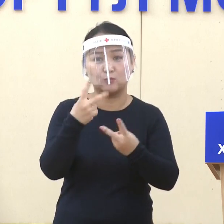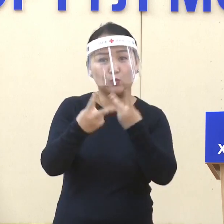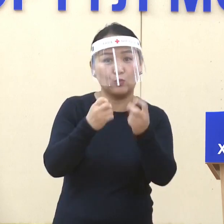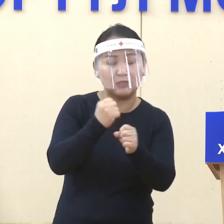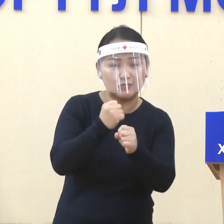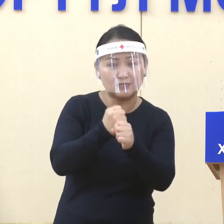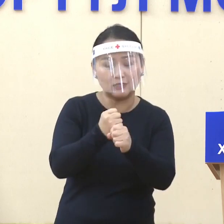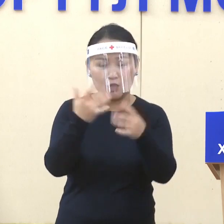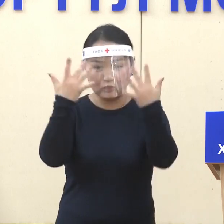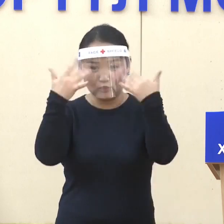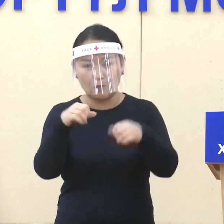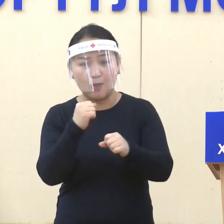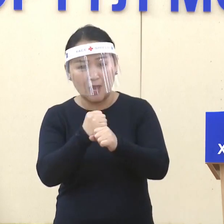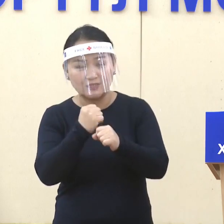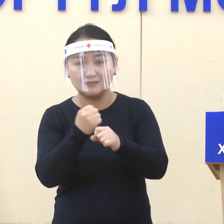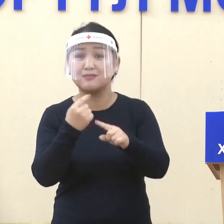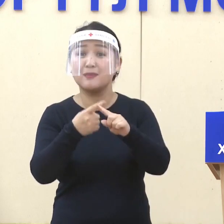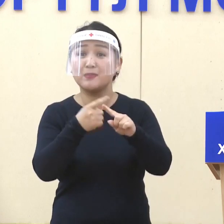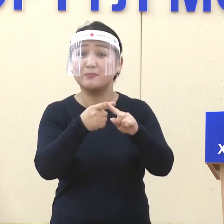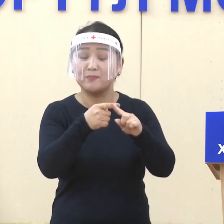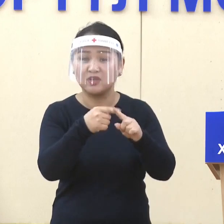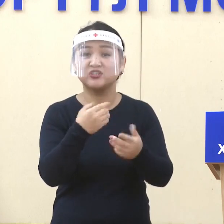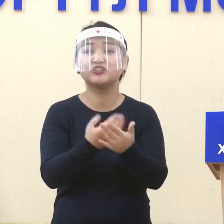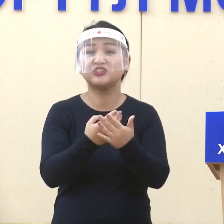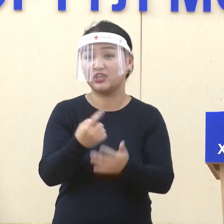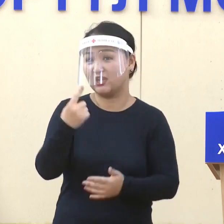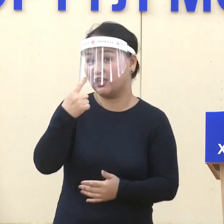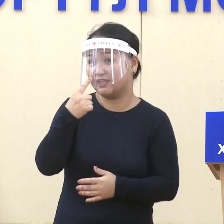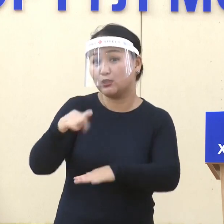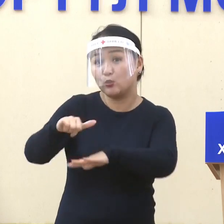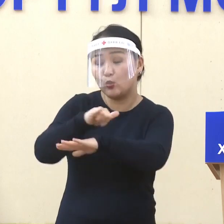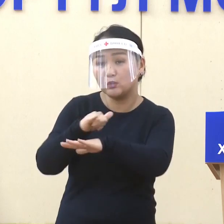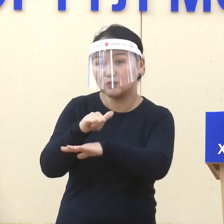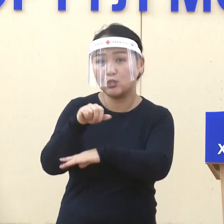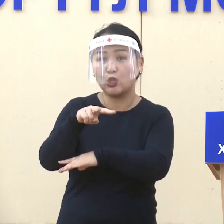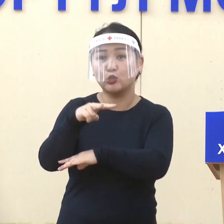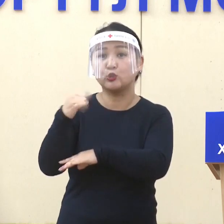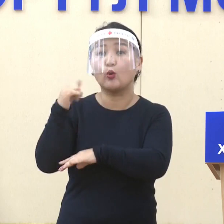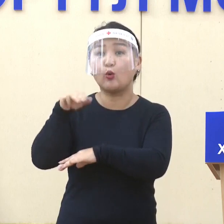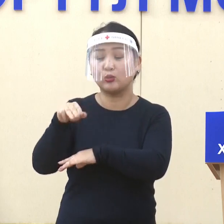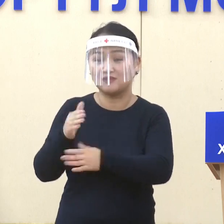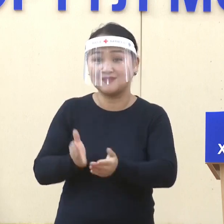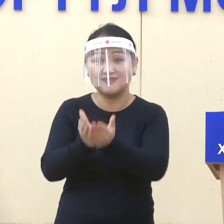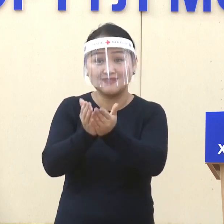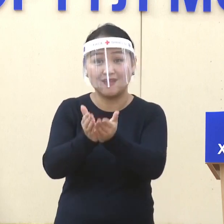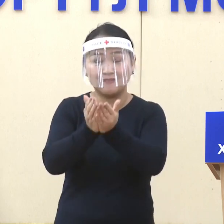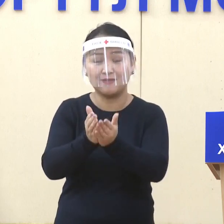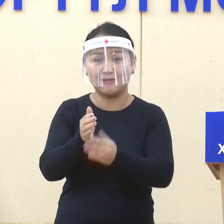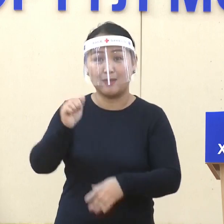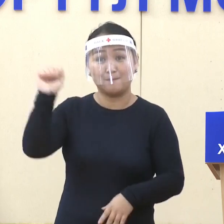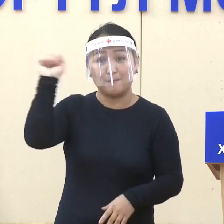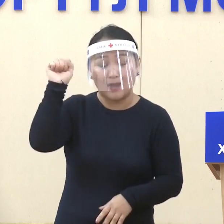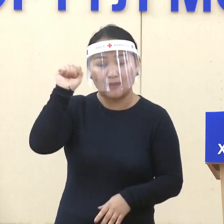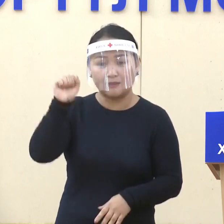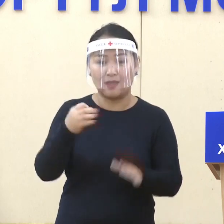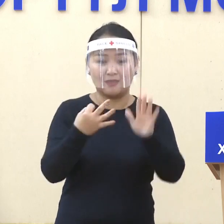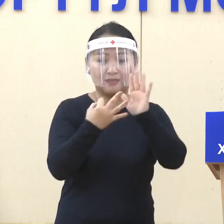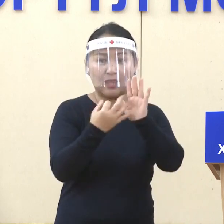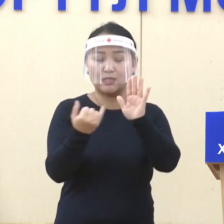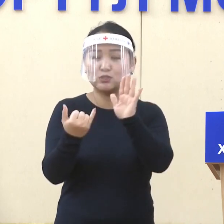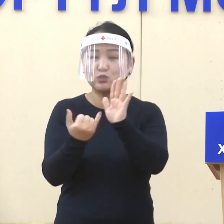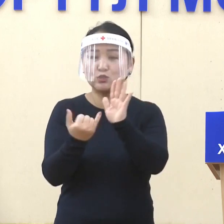зохион байгуулж байгаа тоо бол нэмэгдэж байна. Жишээ нь Хятад улсад луут завьны наадмын үеэр 86 сая хүн бол аялах